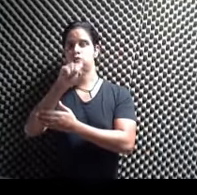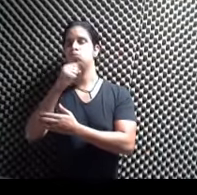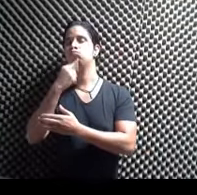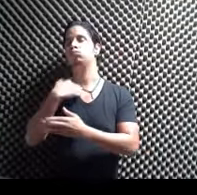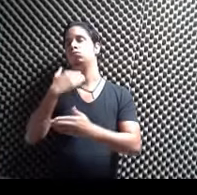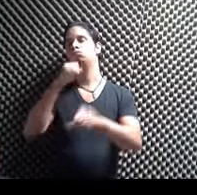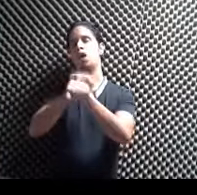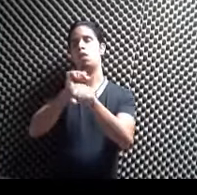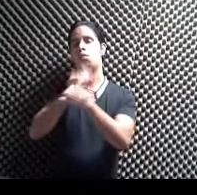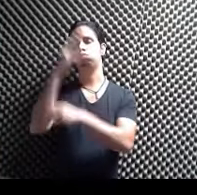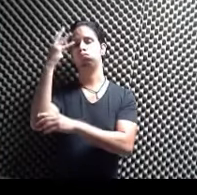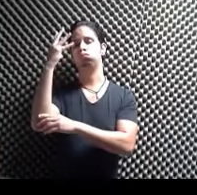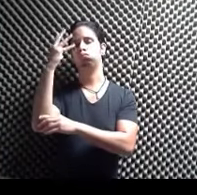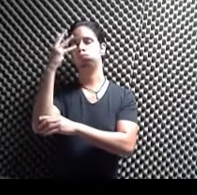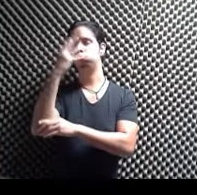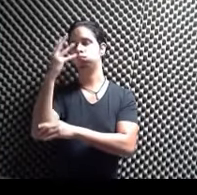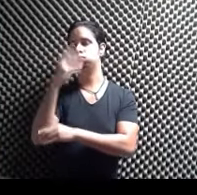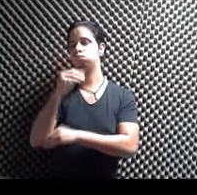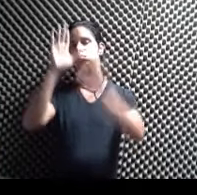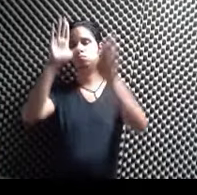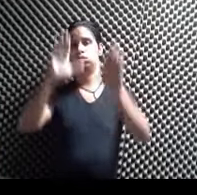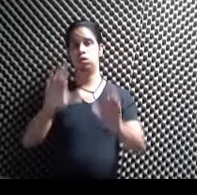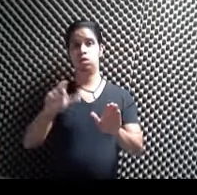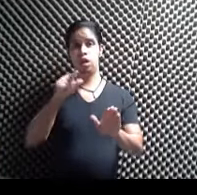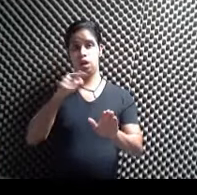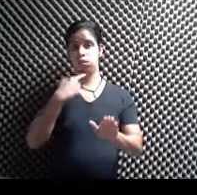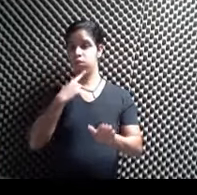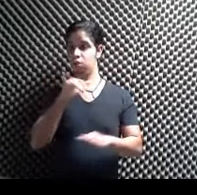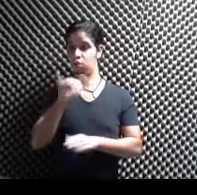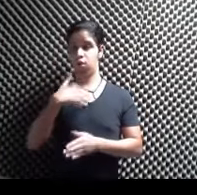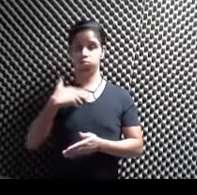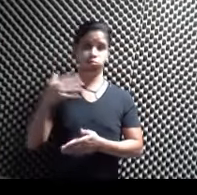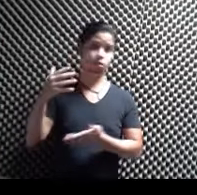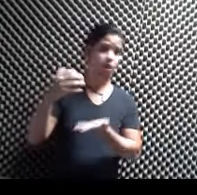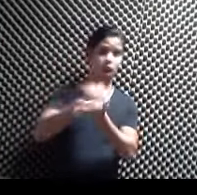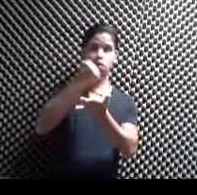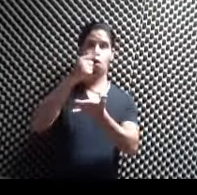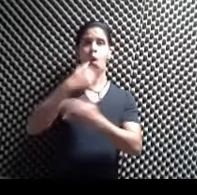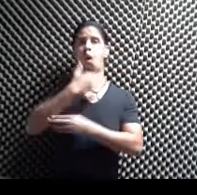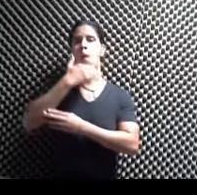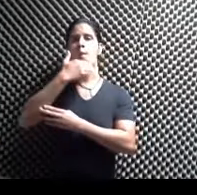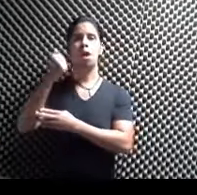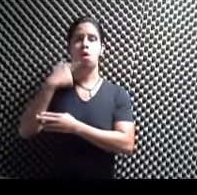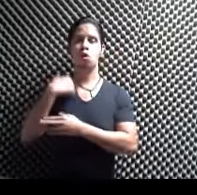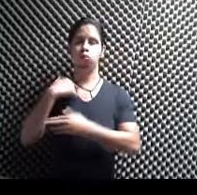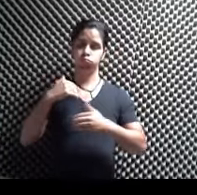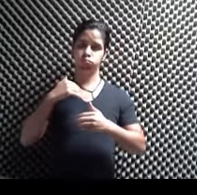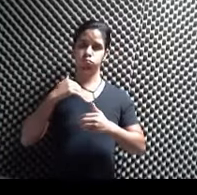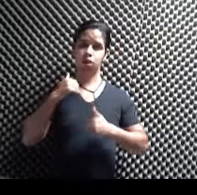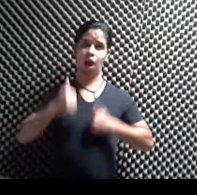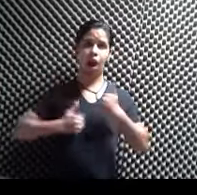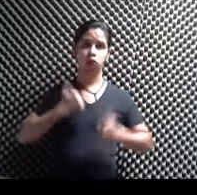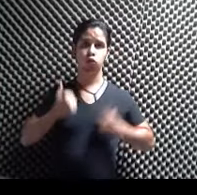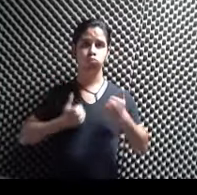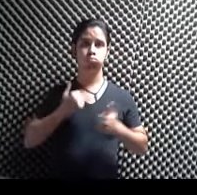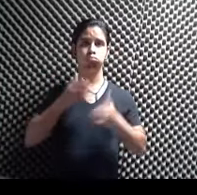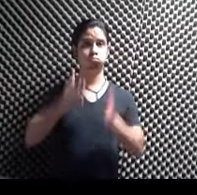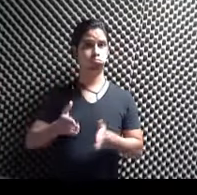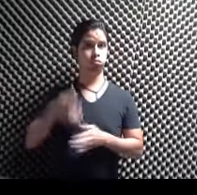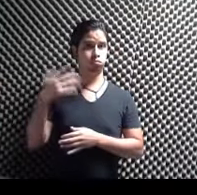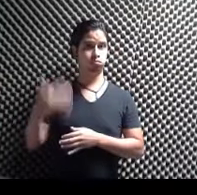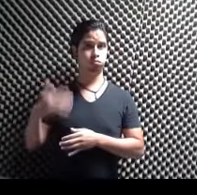chévere. Y él ganó también mejor actor. Ah, y Luis mejor actor, Gonzaga. Luis Gonzaga también se está con él, sí, en